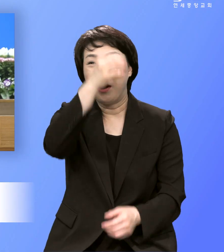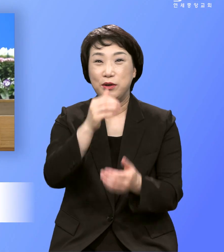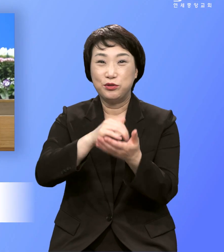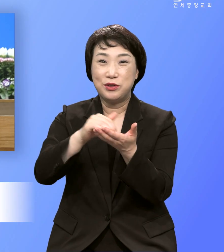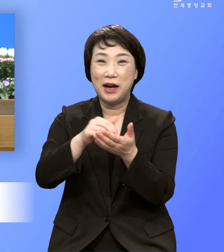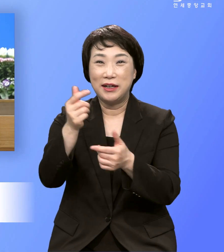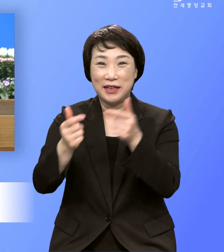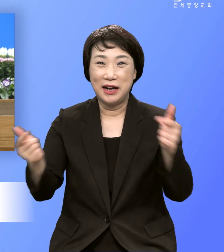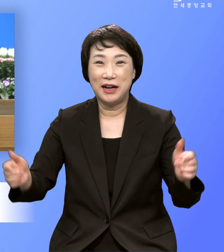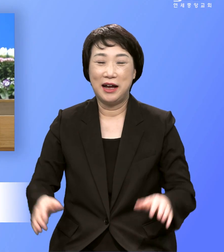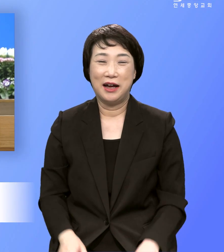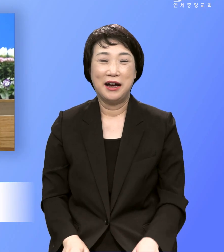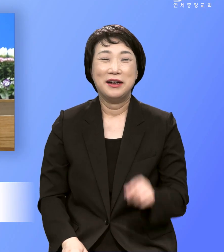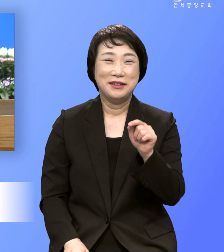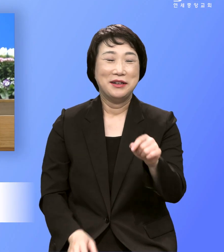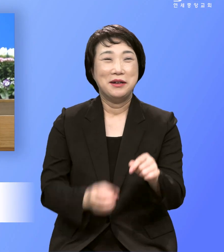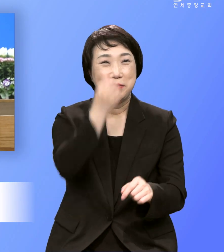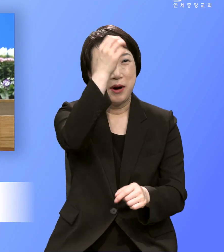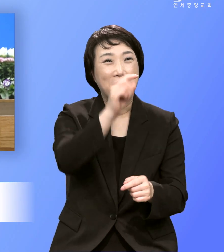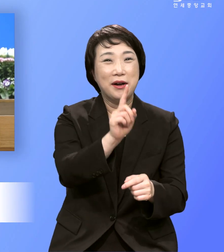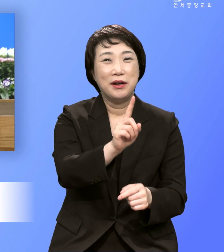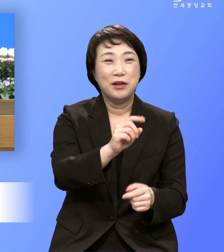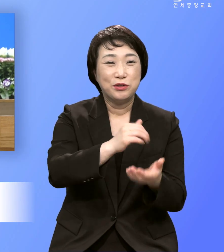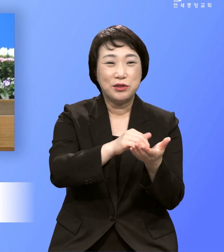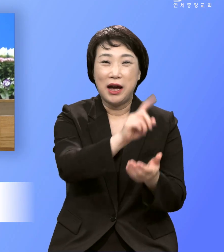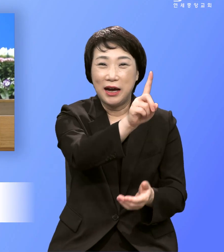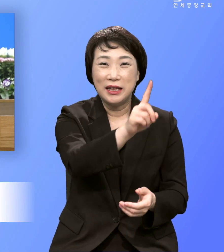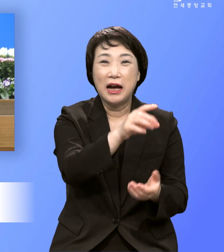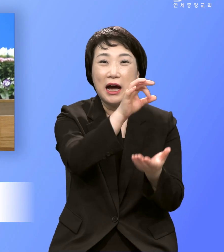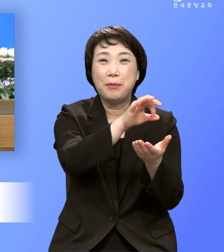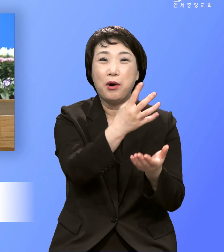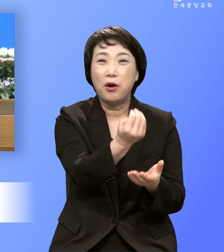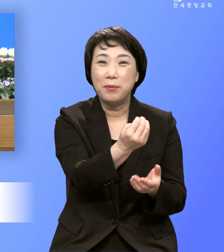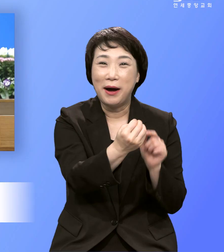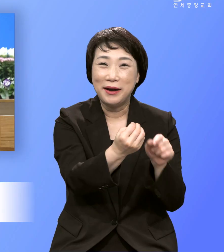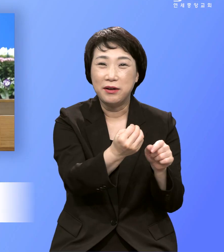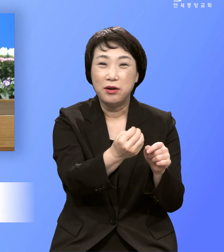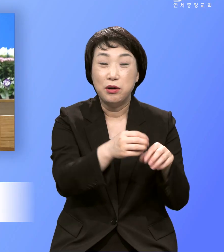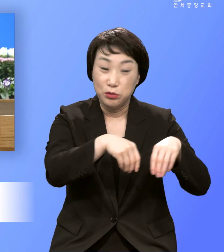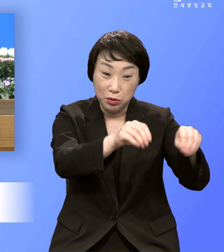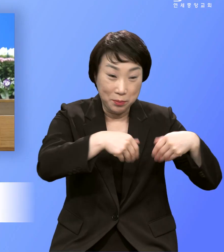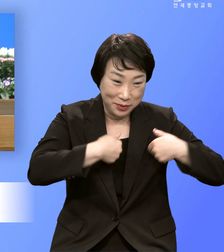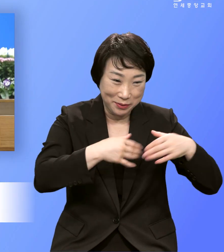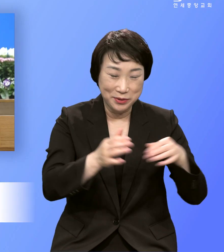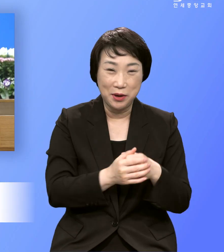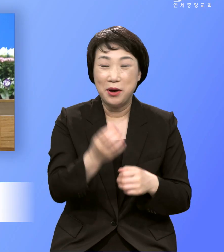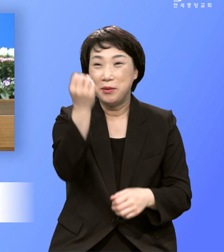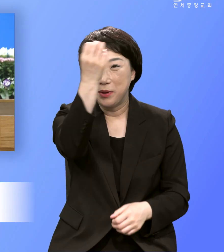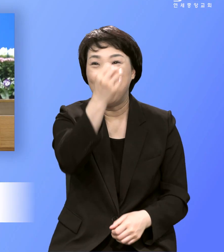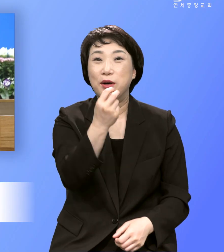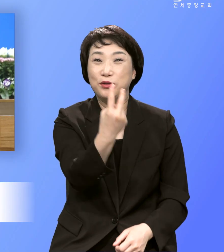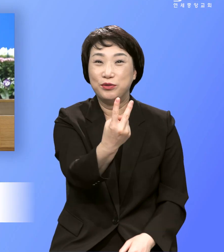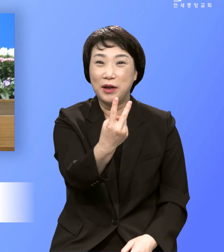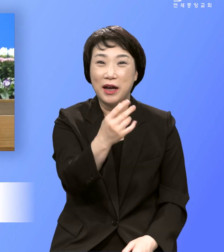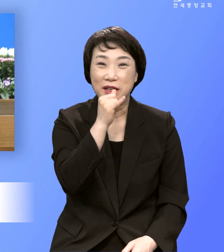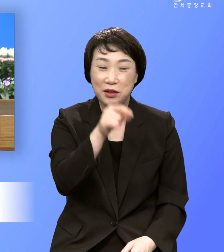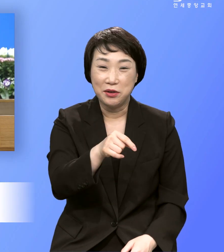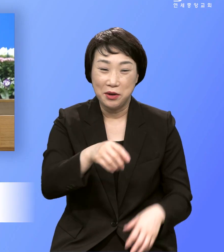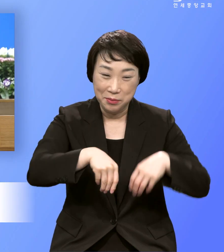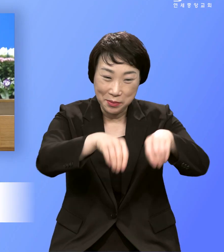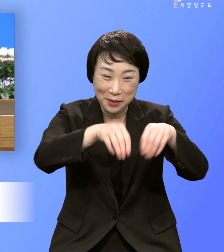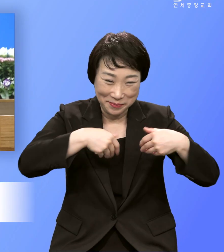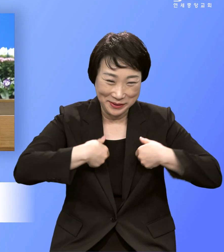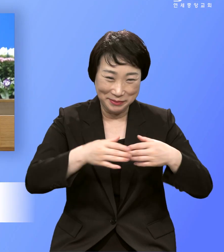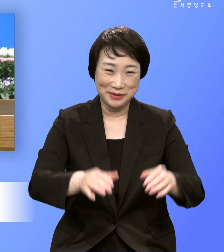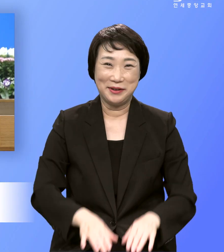별이 1개짜리는 얼마쯤 갈까? 이것도 안 갈았어. 2개짜리는 얼마 갈까? 이것도 안